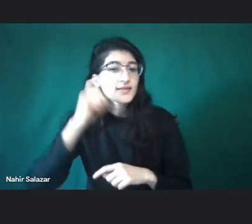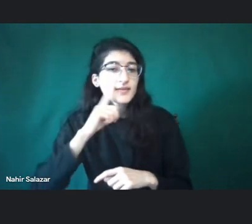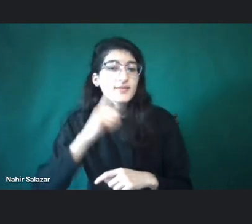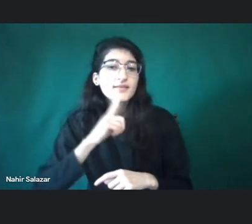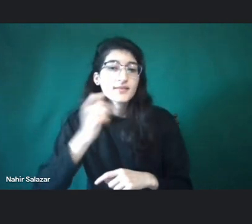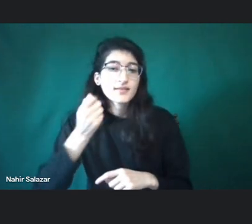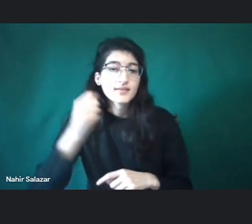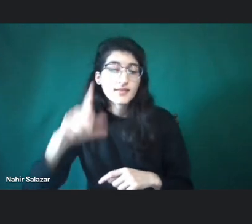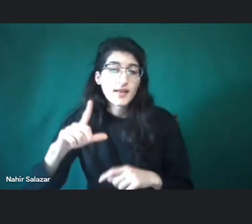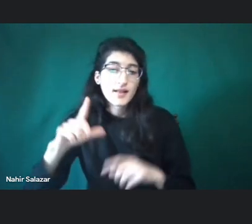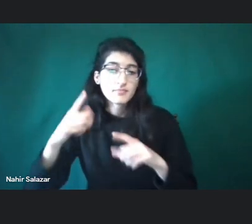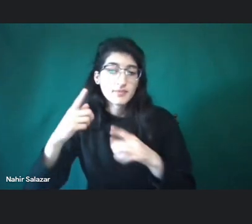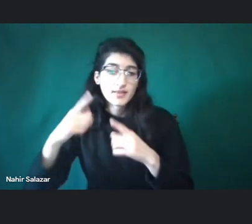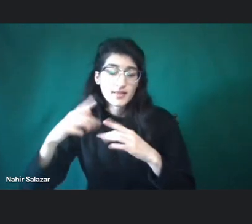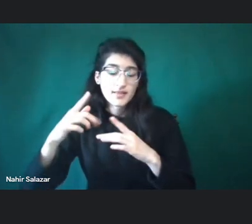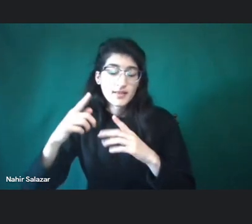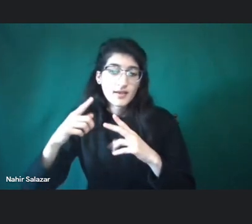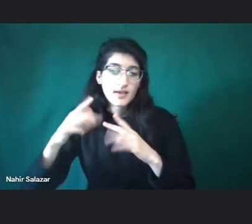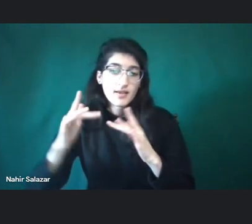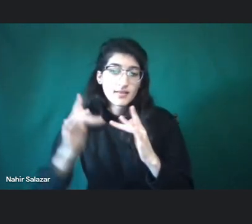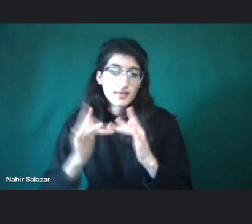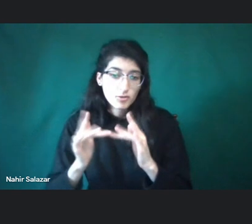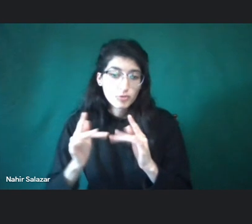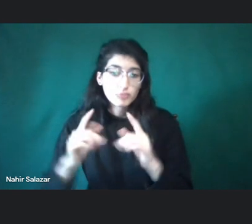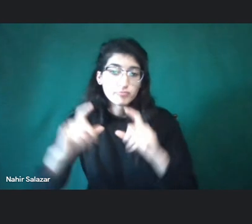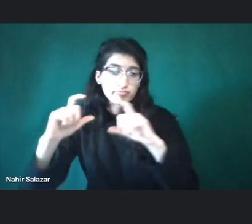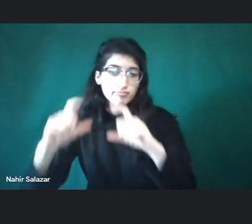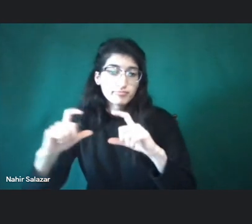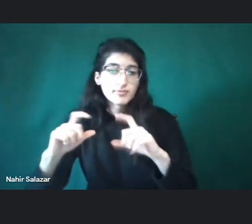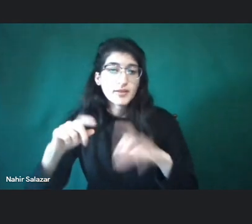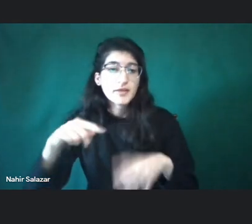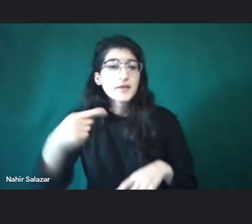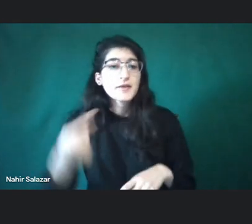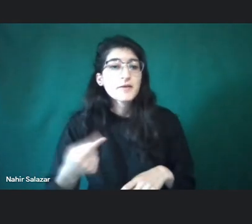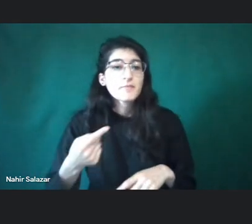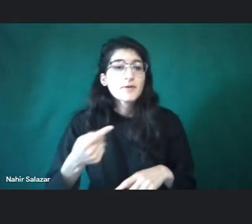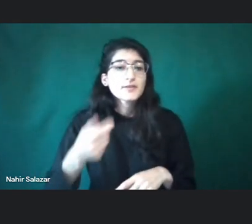Inteligencia Artificial. Muy bien. Entonces, ¿cómo quedó la traducción?